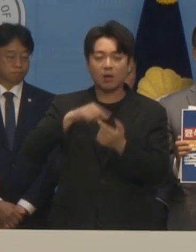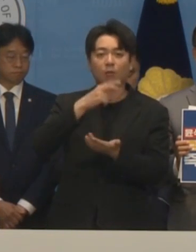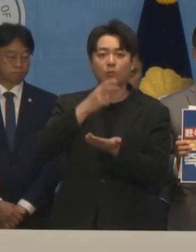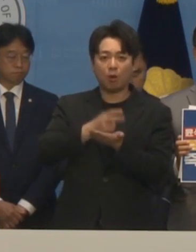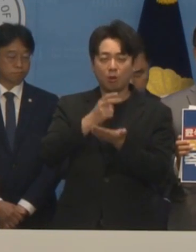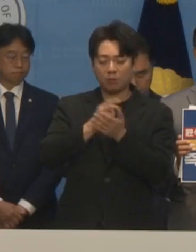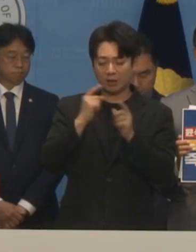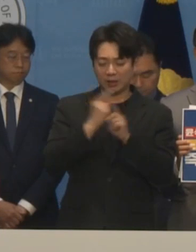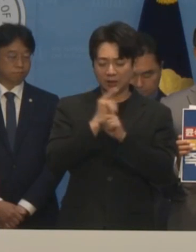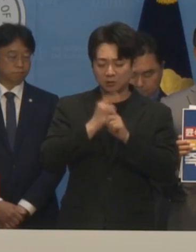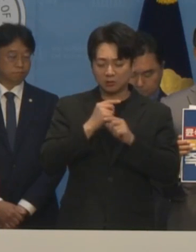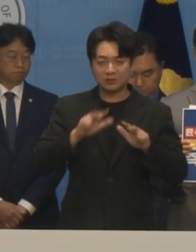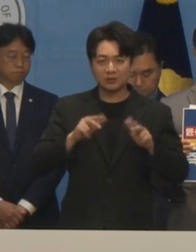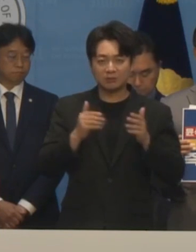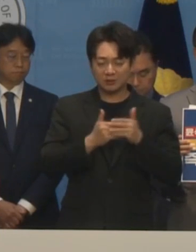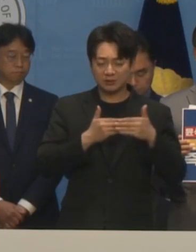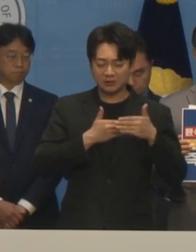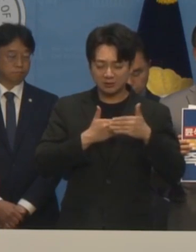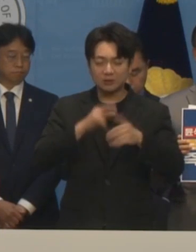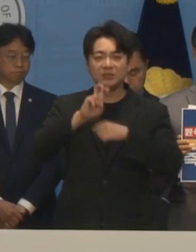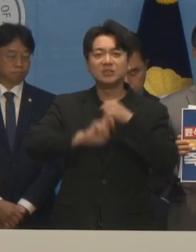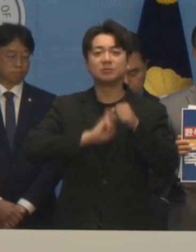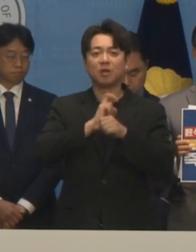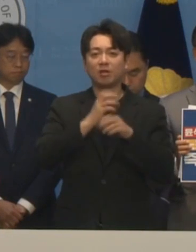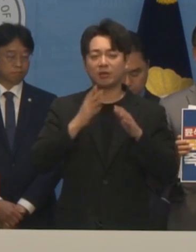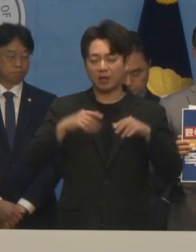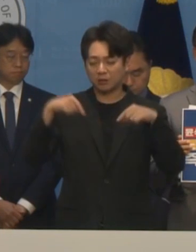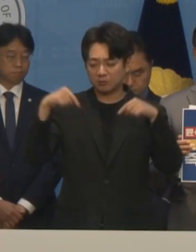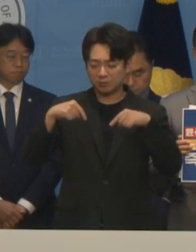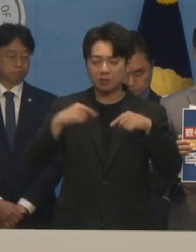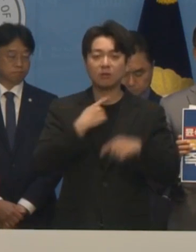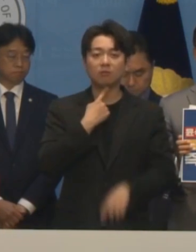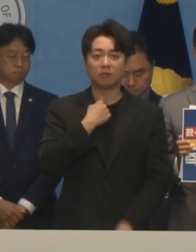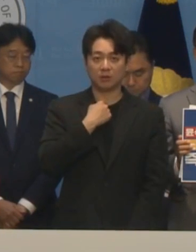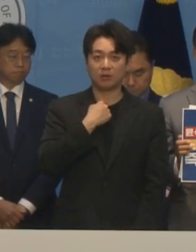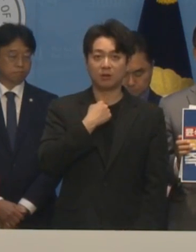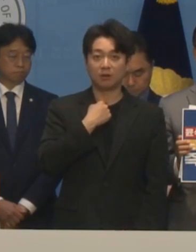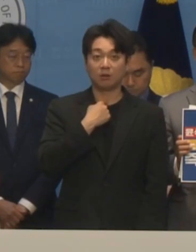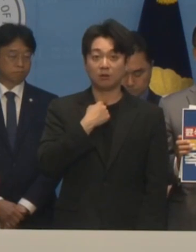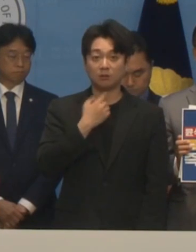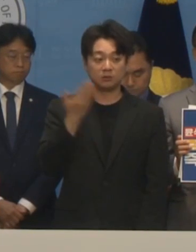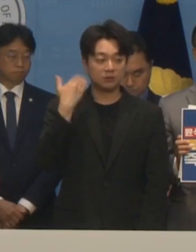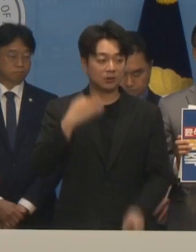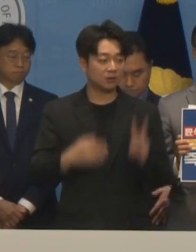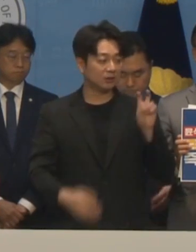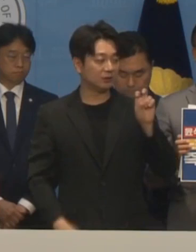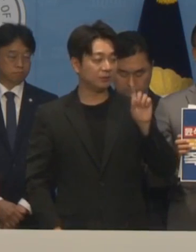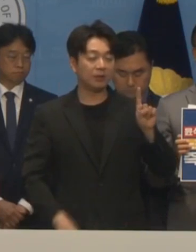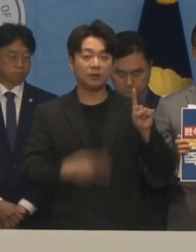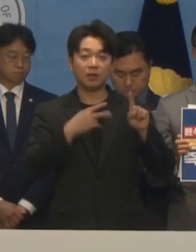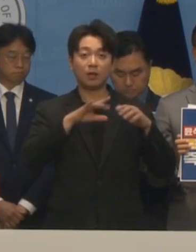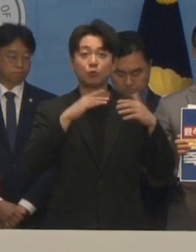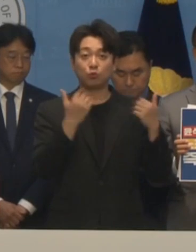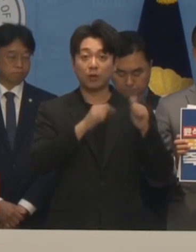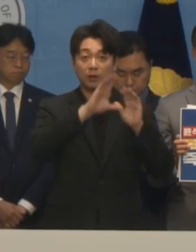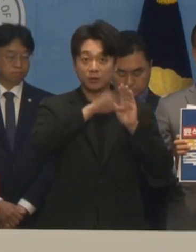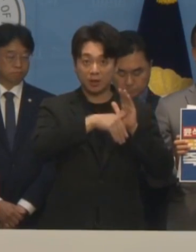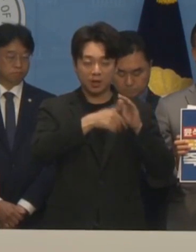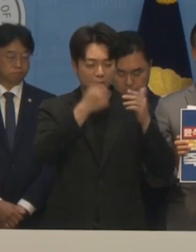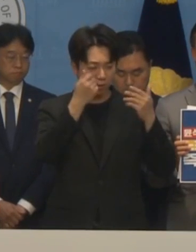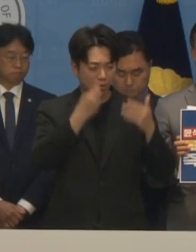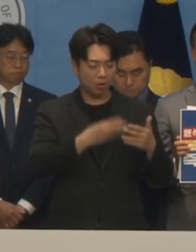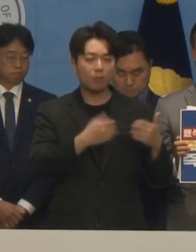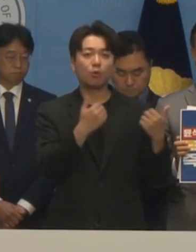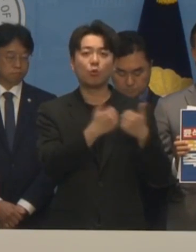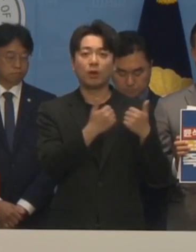개정안이 수십 건 발의돼 논의됐습니다. 결국 지난 21대 국회에서 수차례 회의와 논의